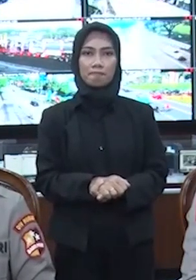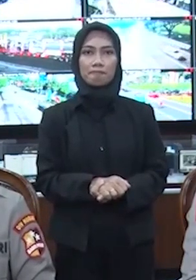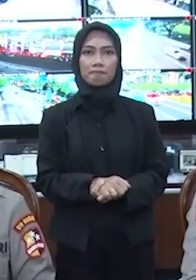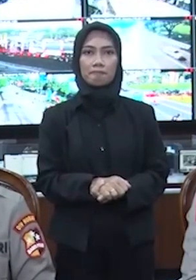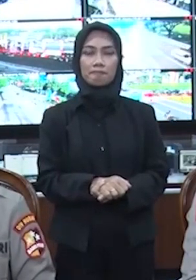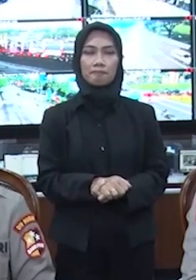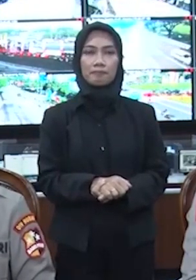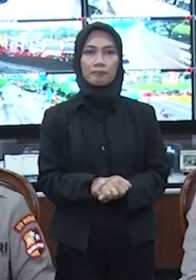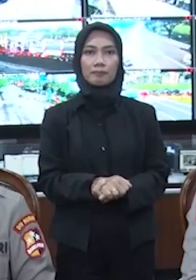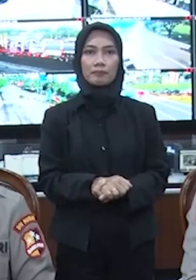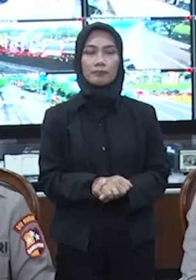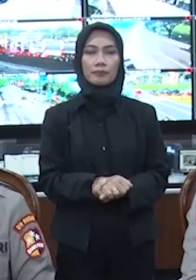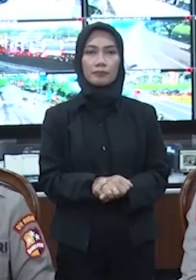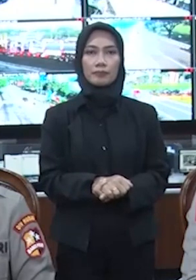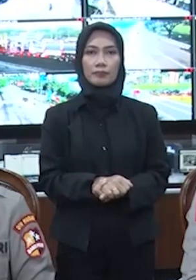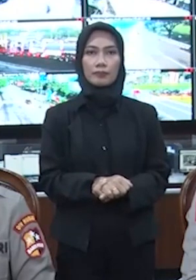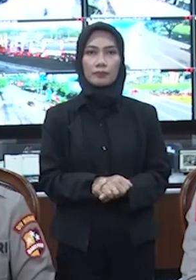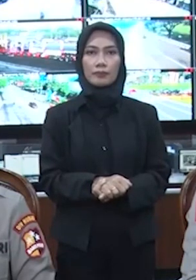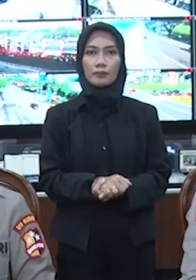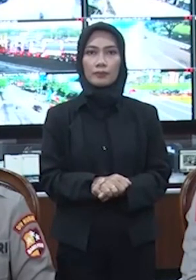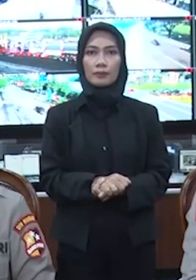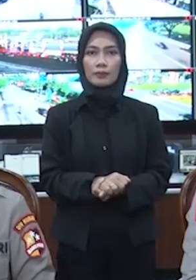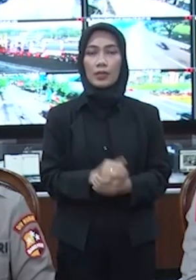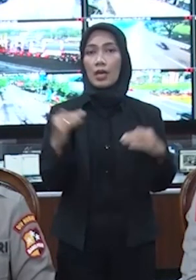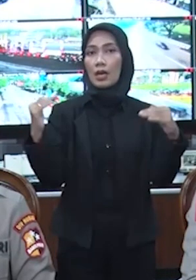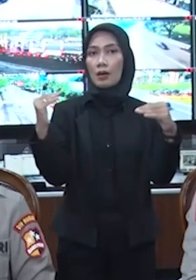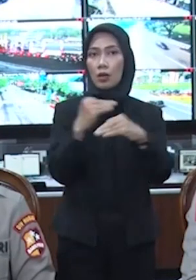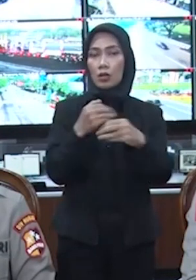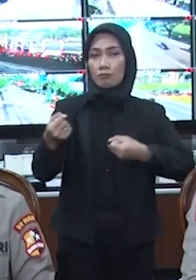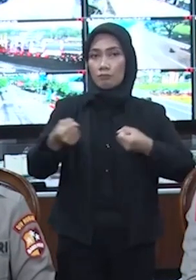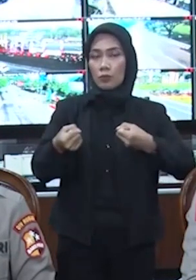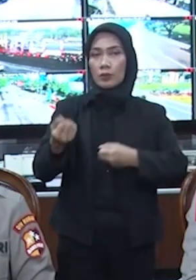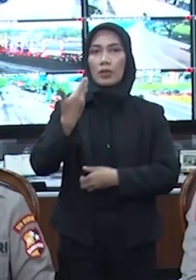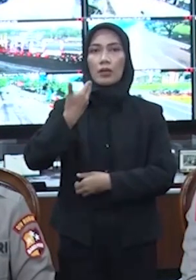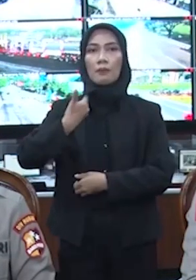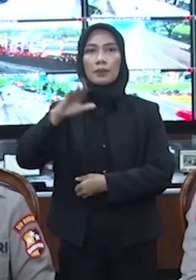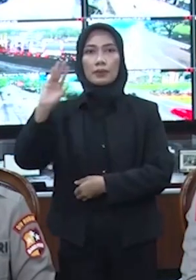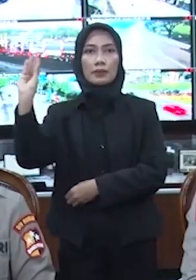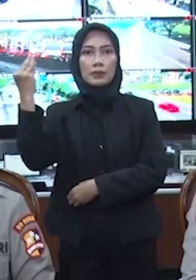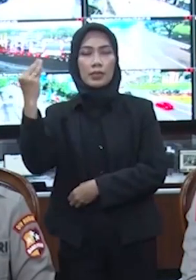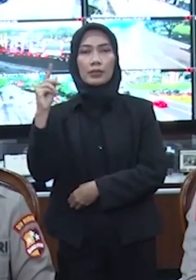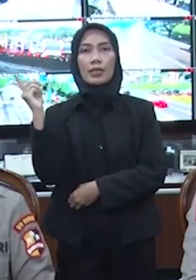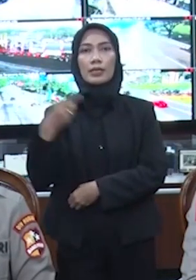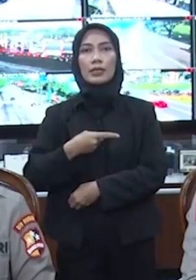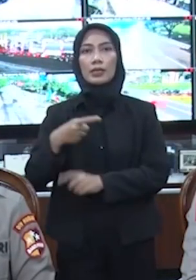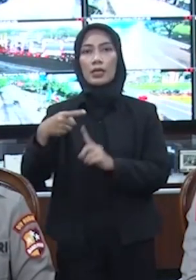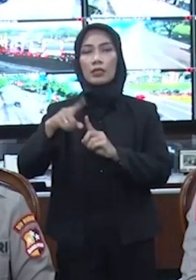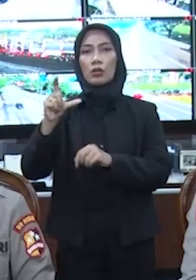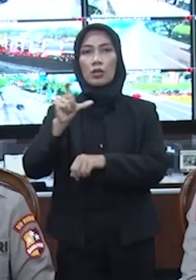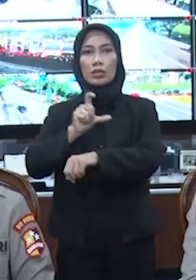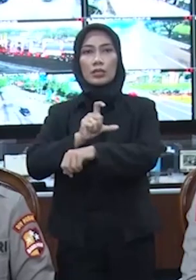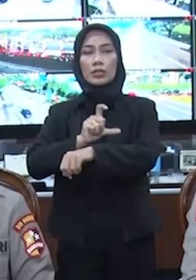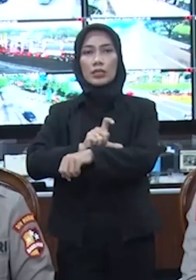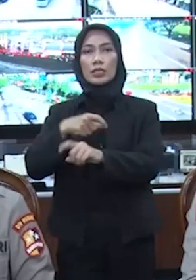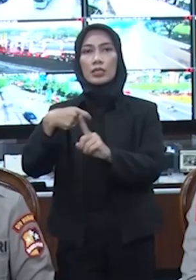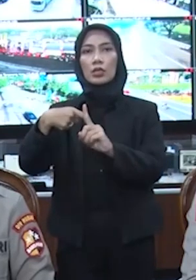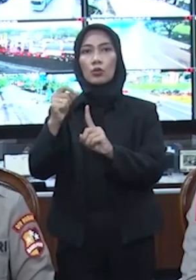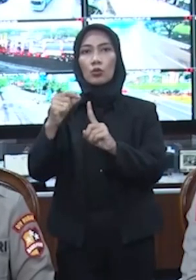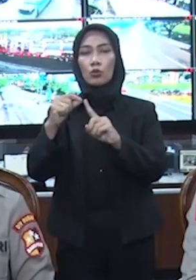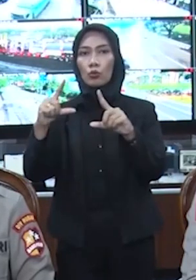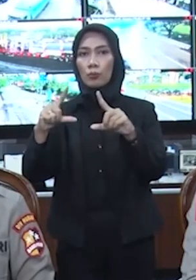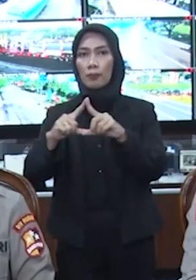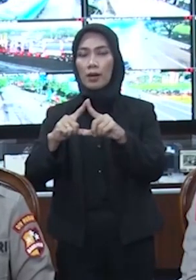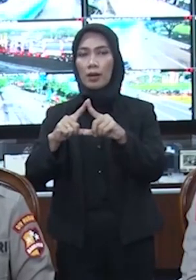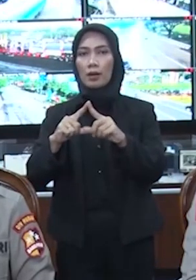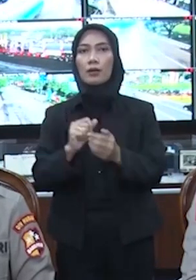volume arus lalu lintas yang keluar Jakarta melalui GT Tol Cikupa arah Merak sebanyak